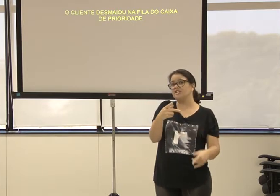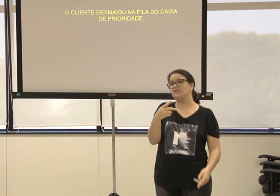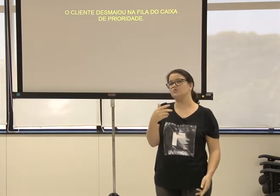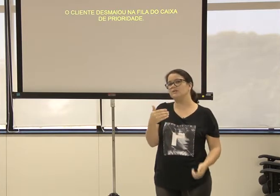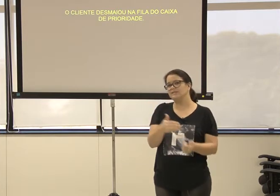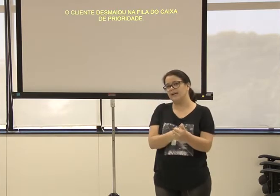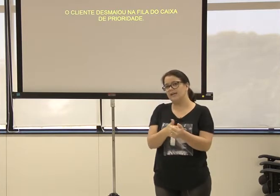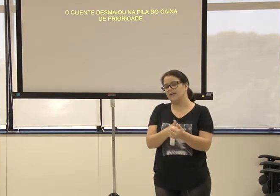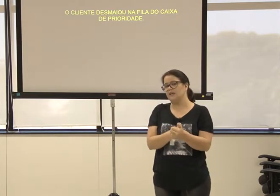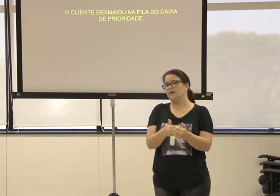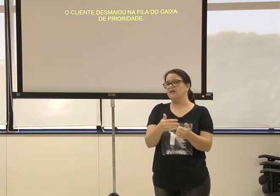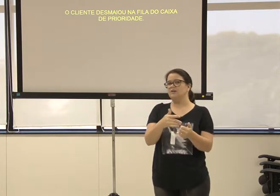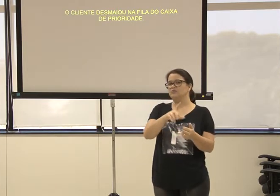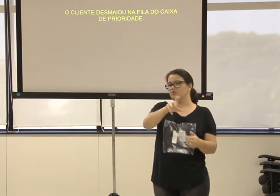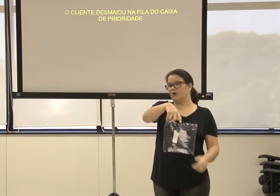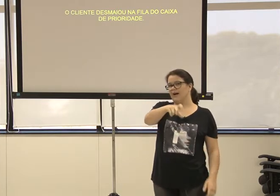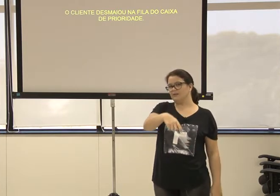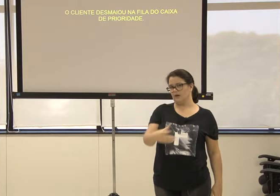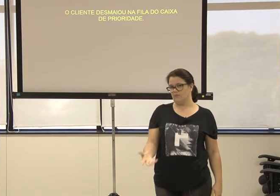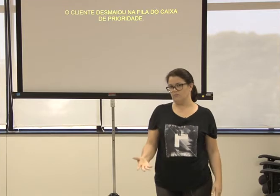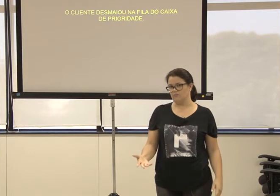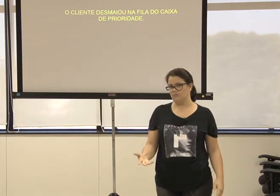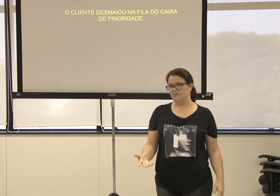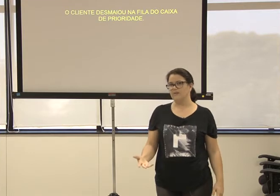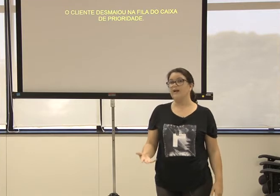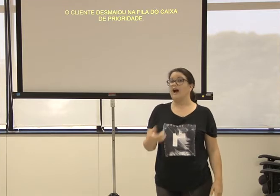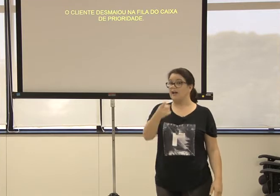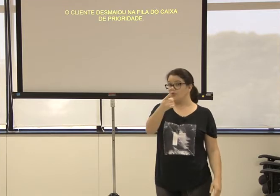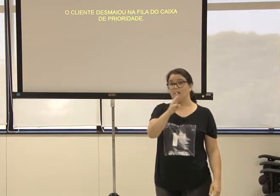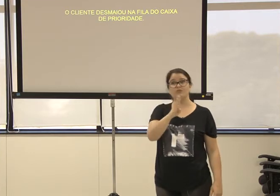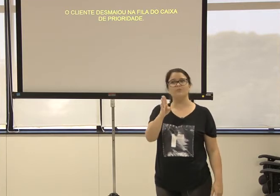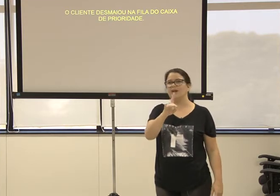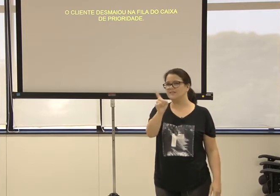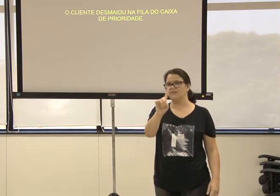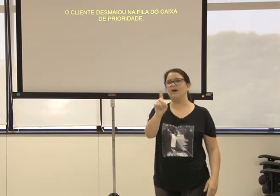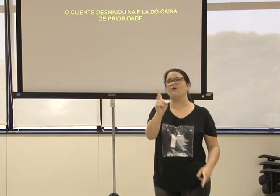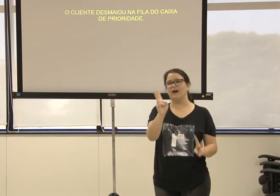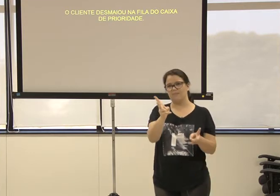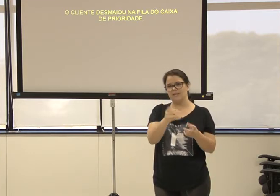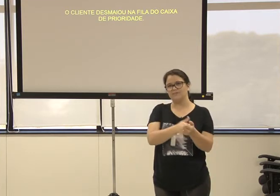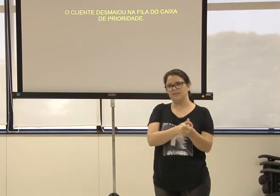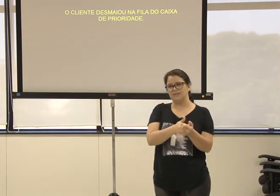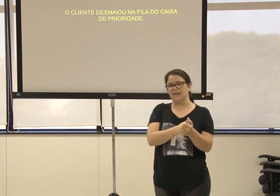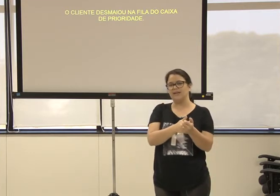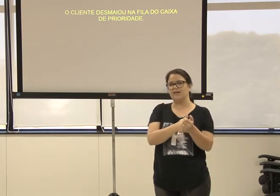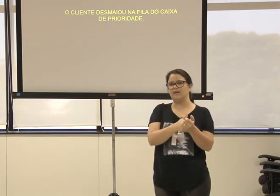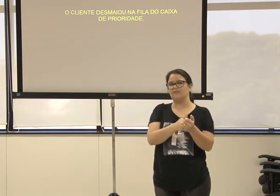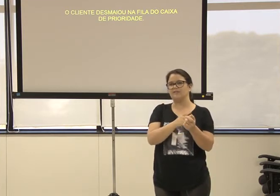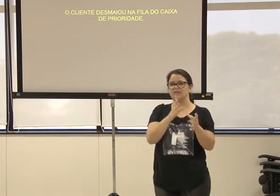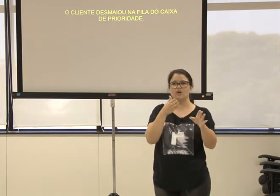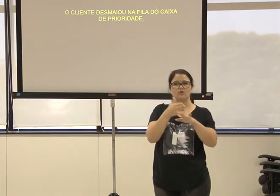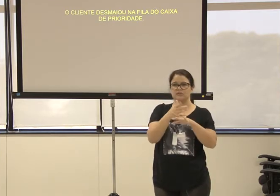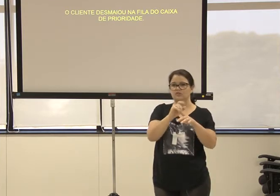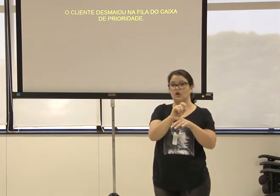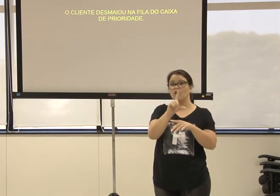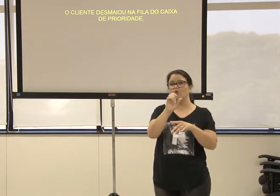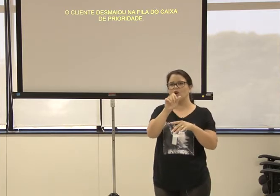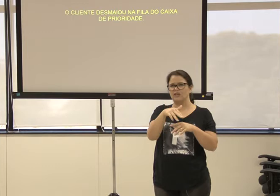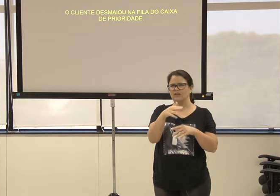sua senha do cartão. A do Banco do Brasil, não, é a mesma senha que você só usa, você só coloca o login, que eu acho que era